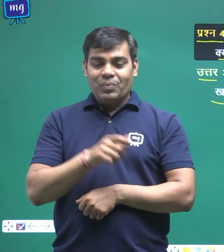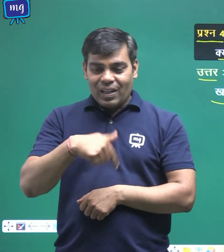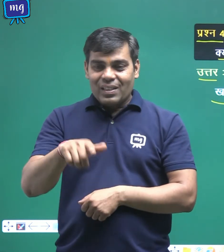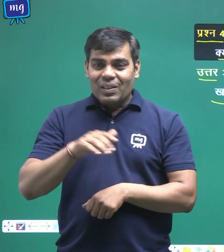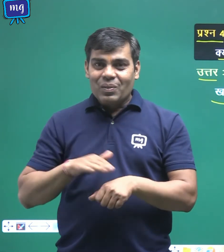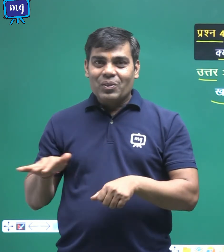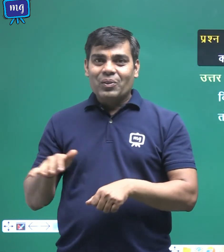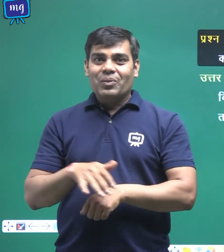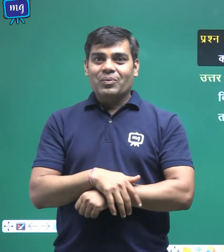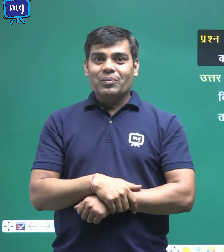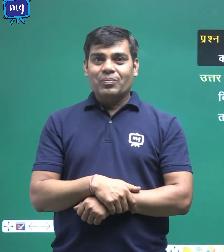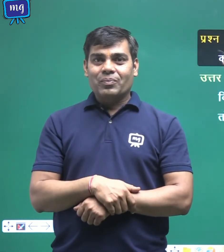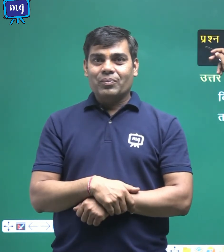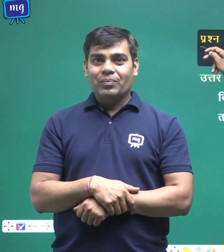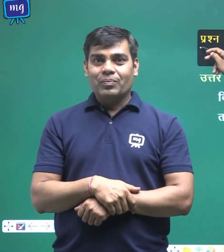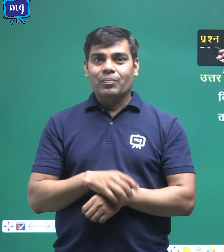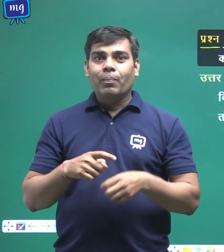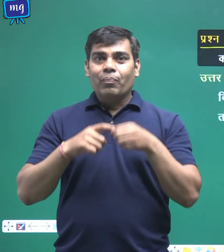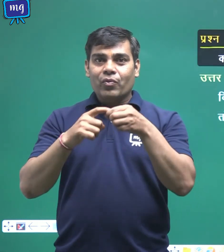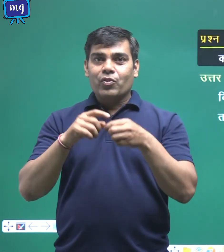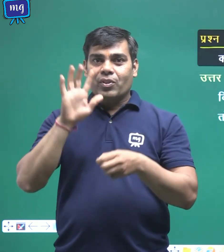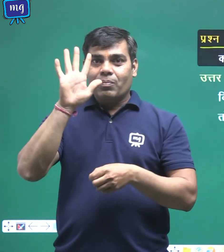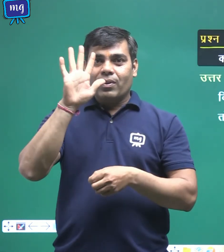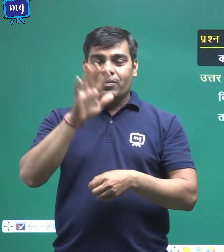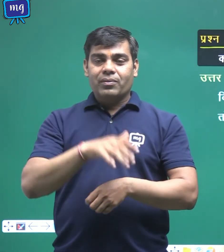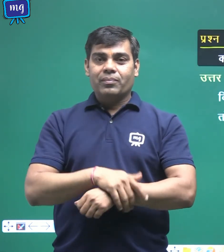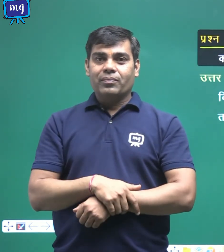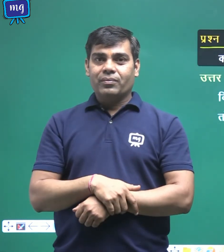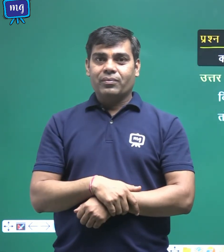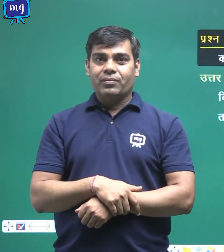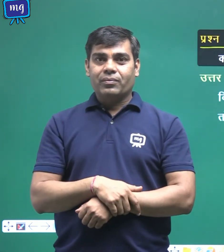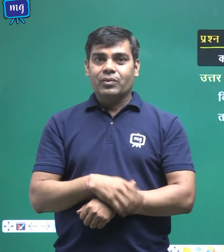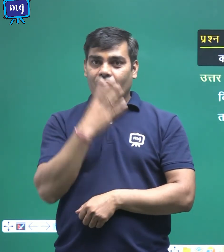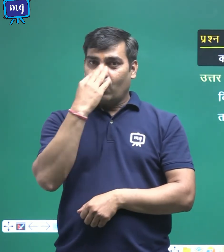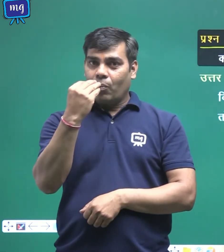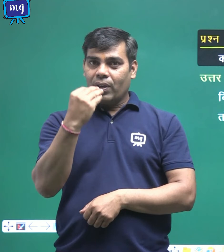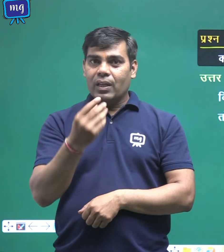चले बच्चों। प्रश्न 5, लोमड़ी ने